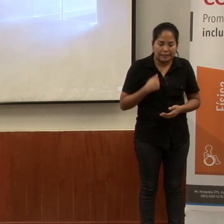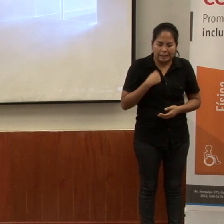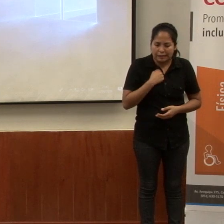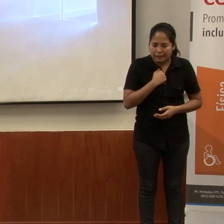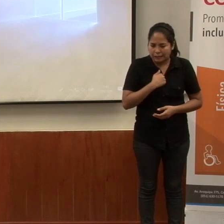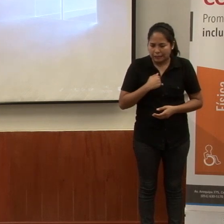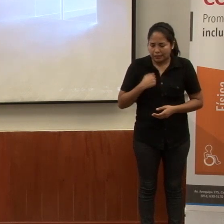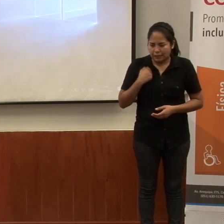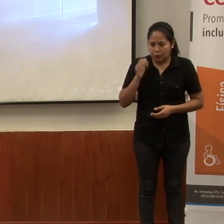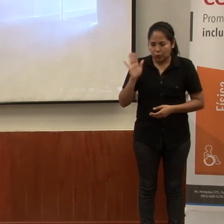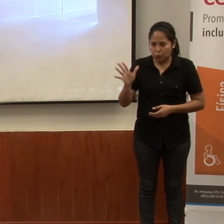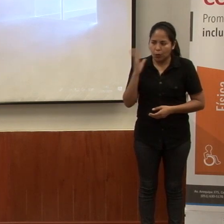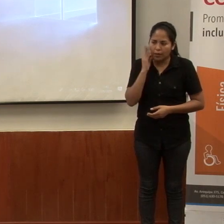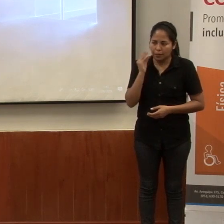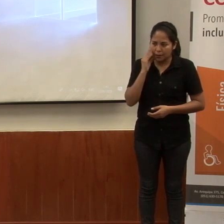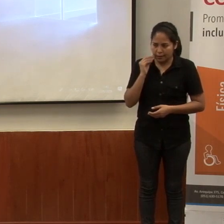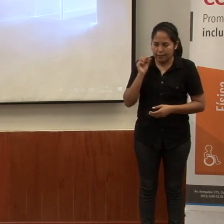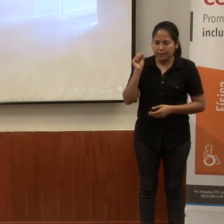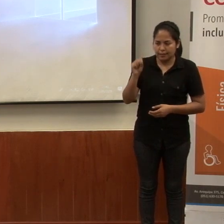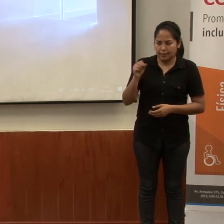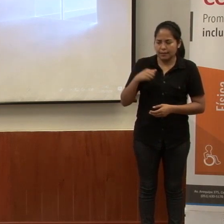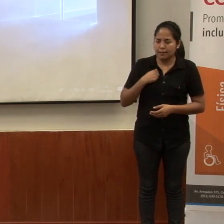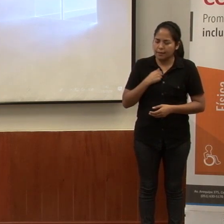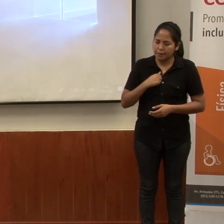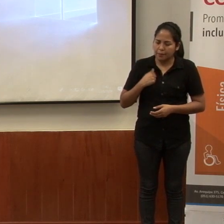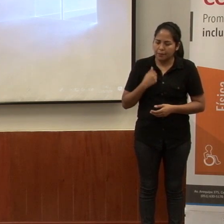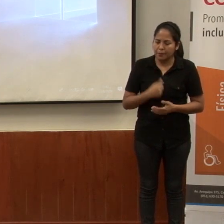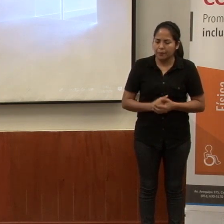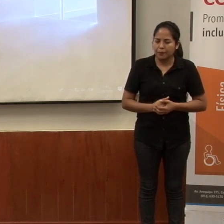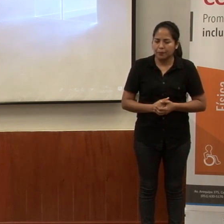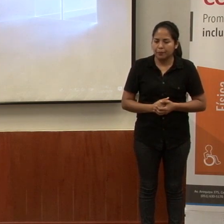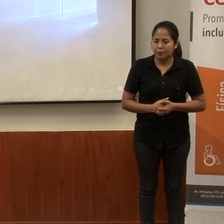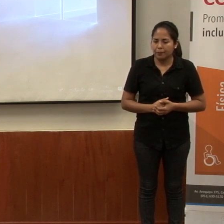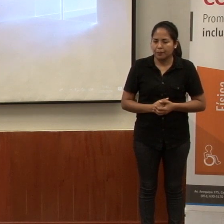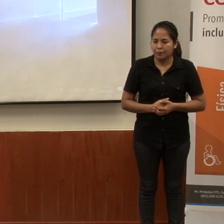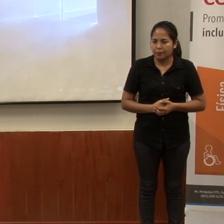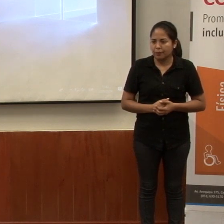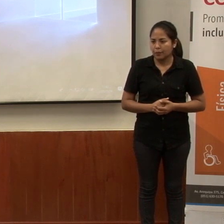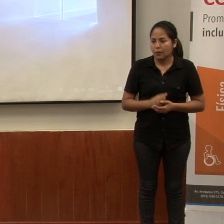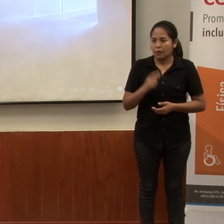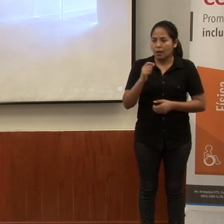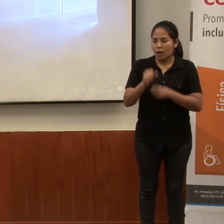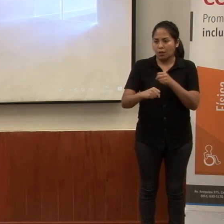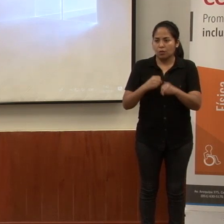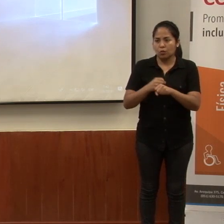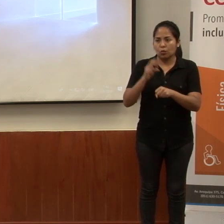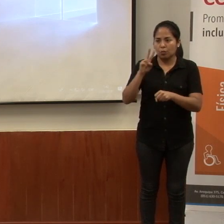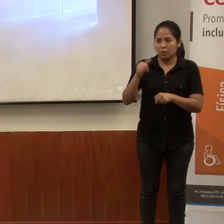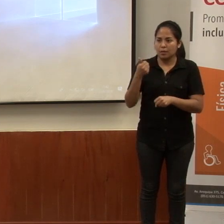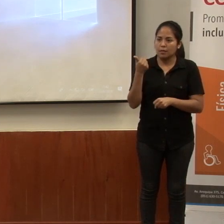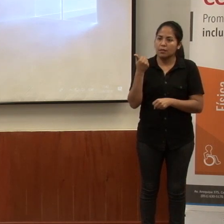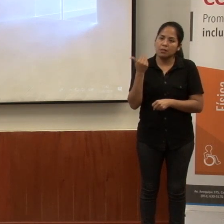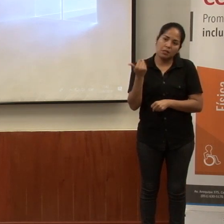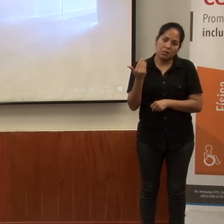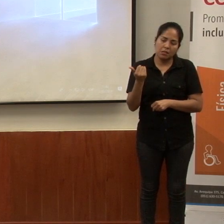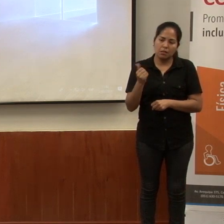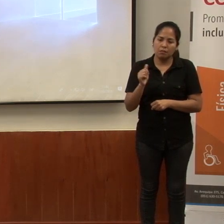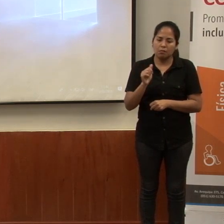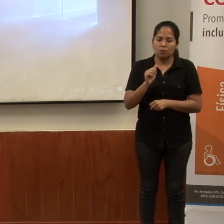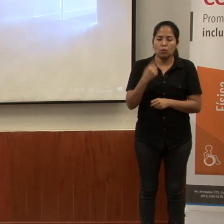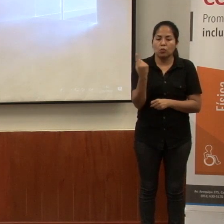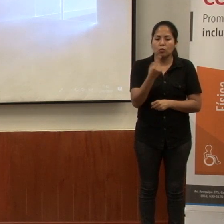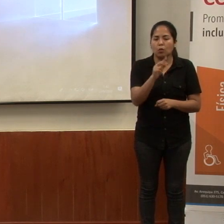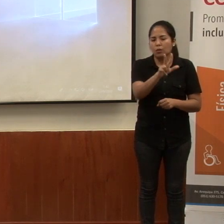lamento esta experiencia y las hay a montones. Yo quiero decirles que el año 2015 teníamos solamente 30